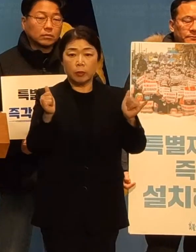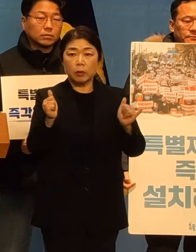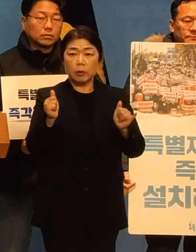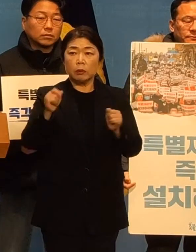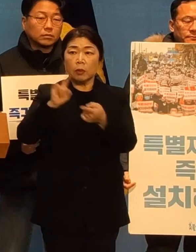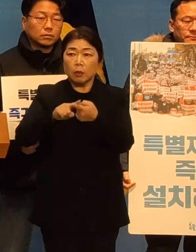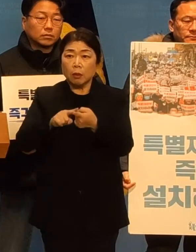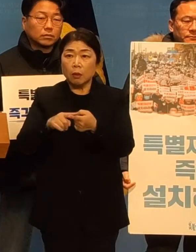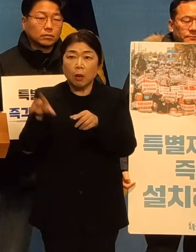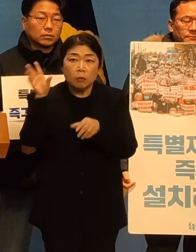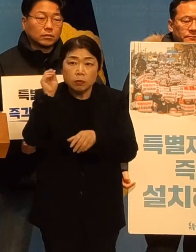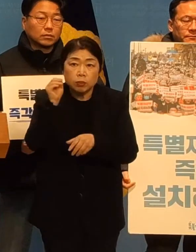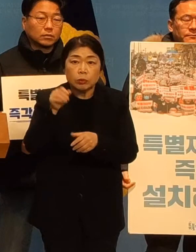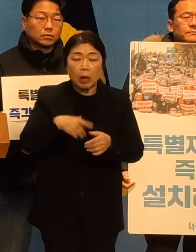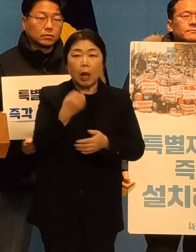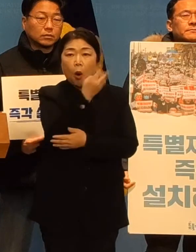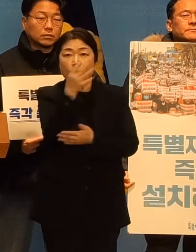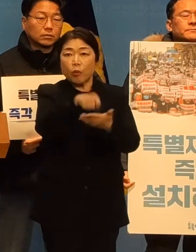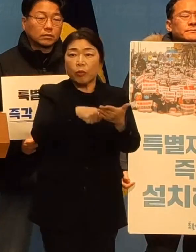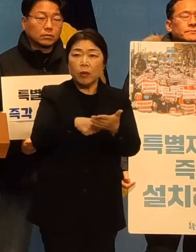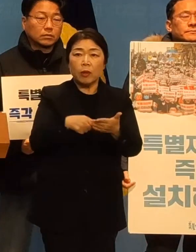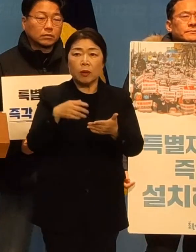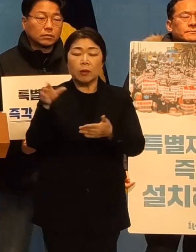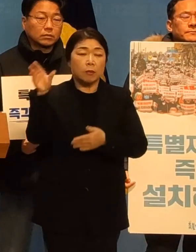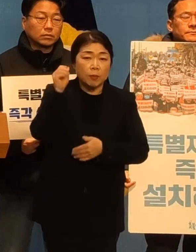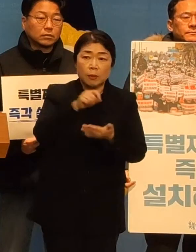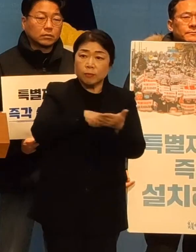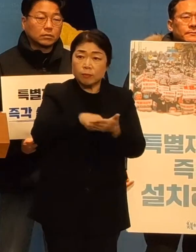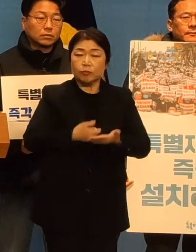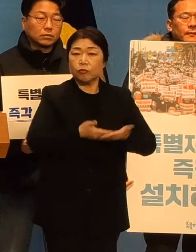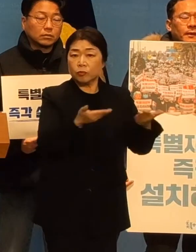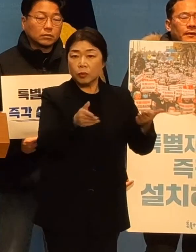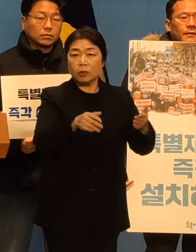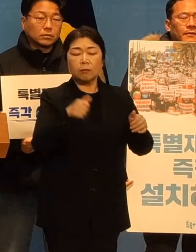그리고 그걸 받아쓰는 언론들 다시 한번 경고합니다.